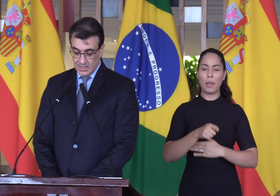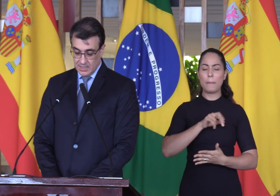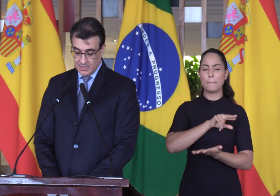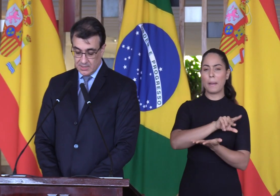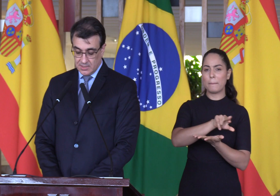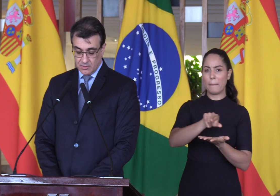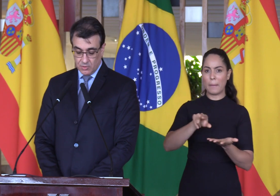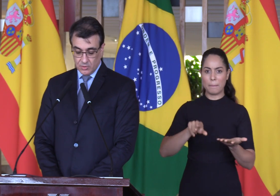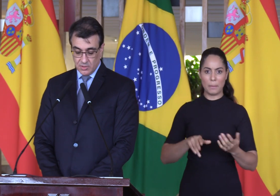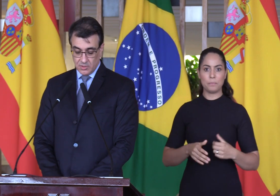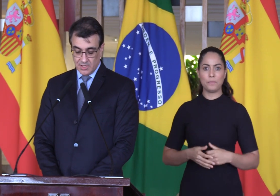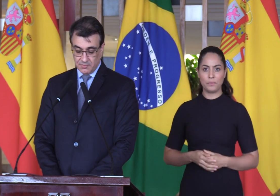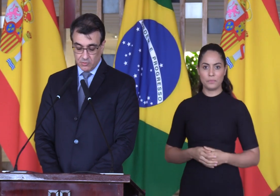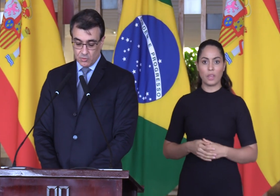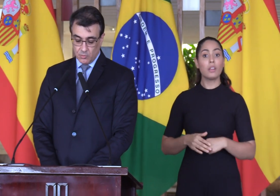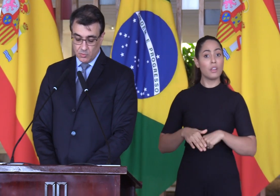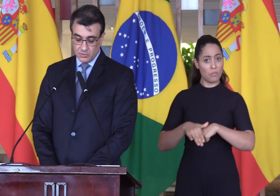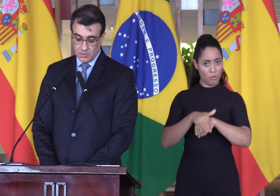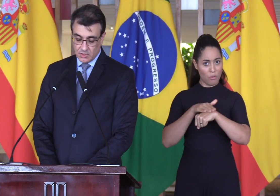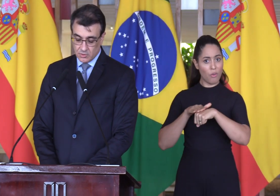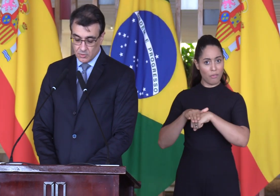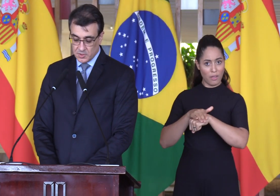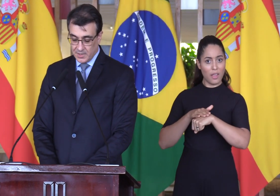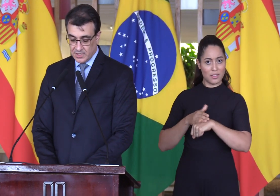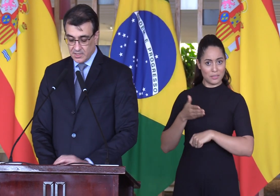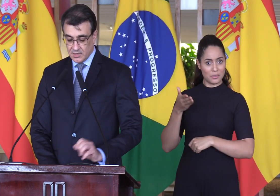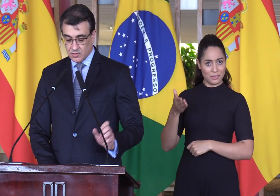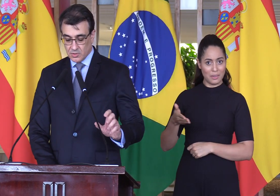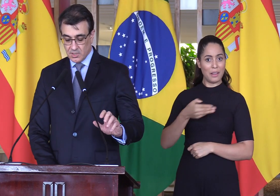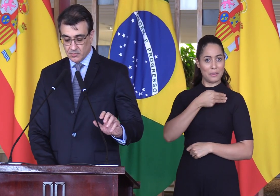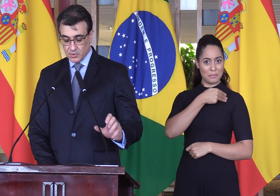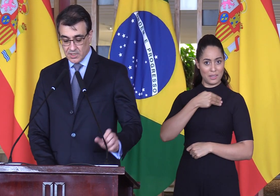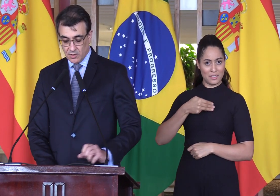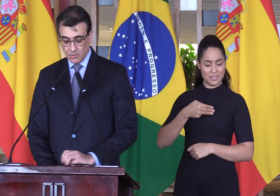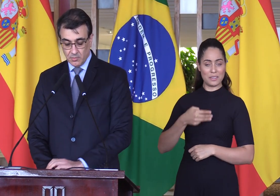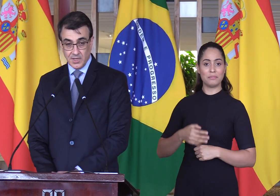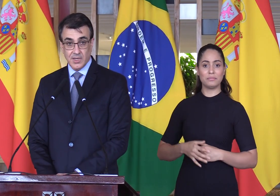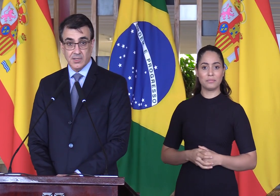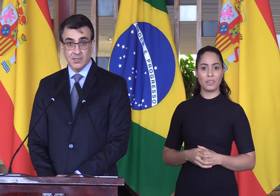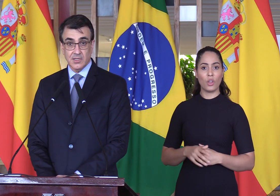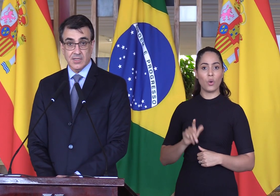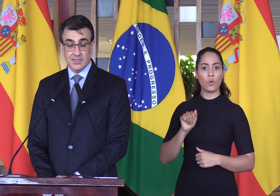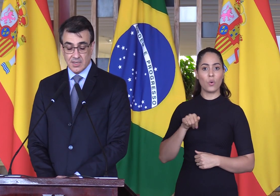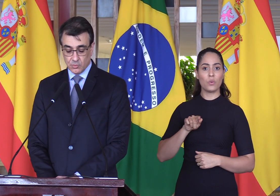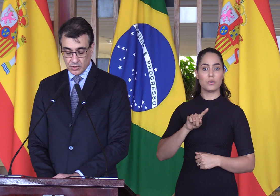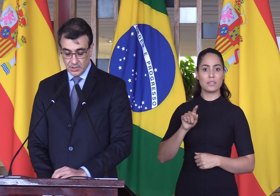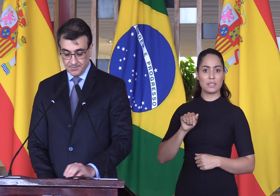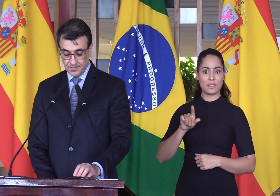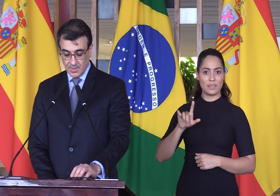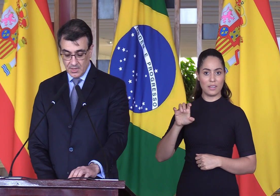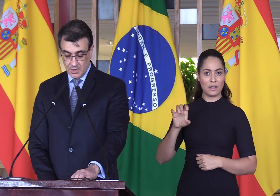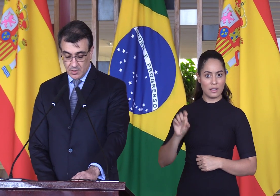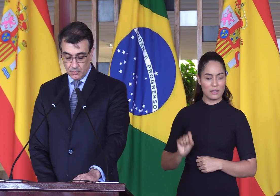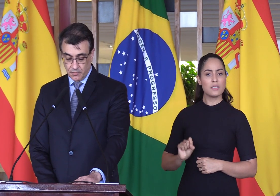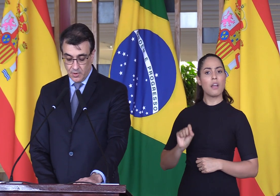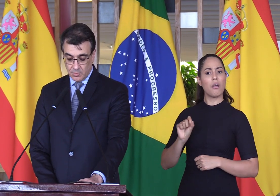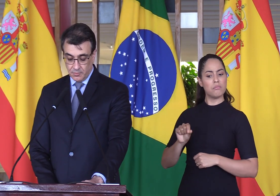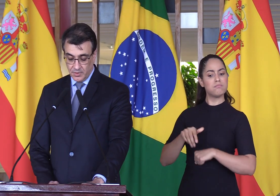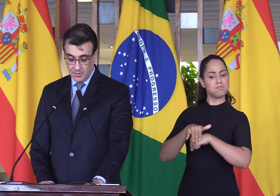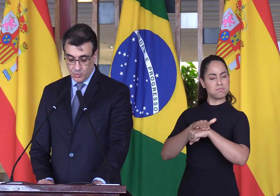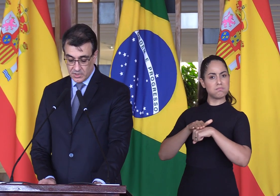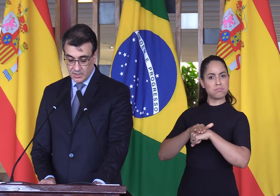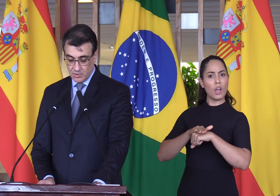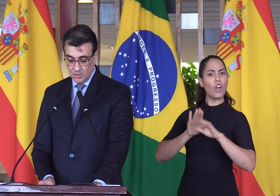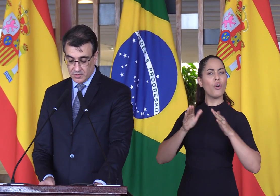Arantia Gonçalves centrou-se nos desafios comuns de nossos dois países nos campos da economia e da saúde. O